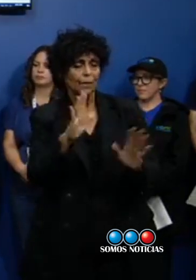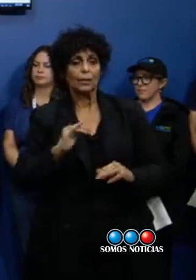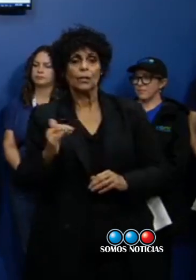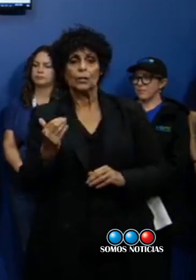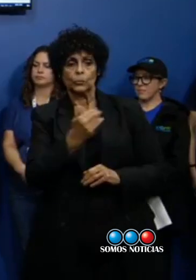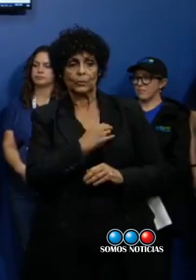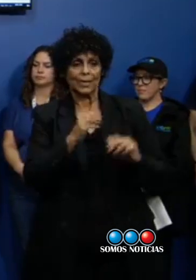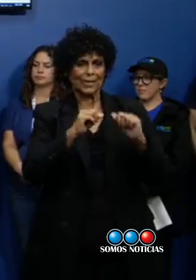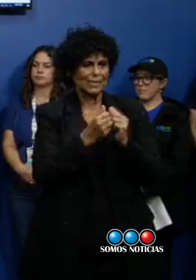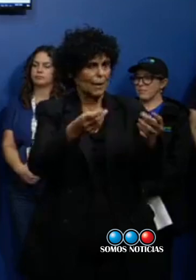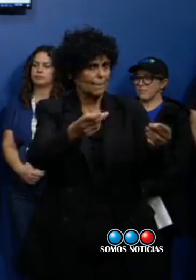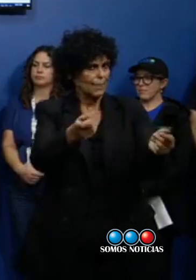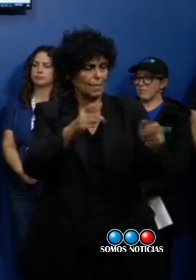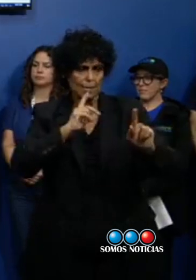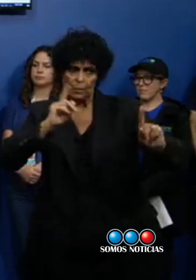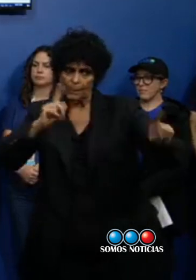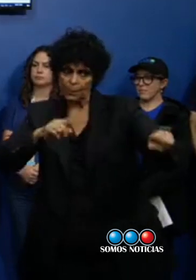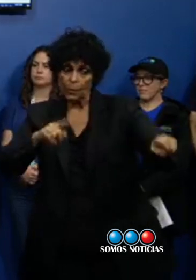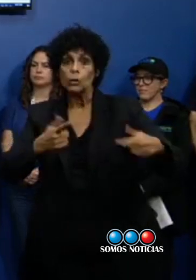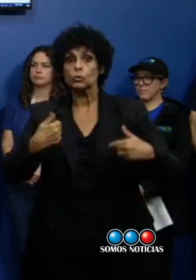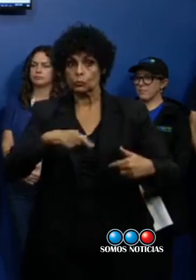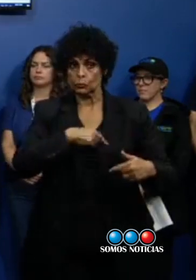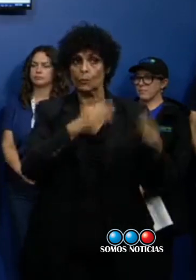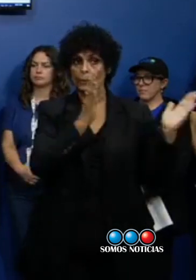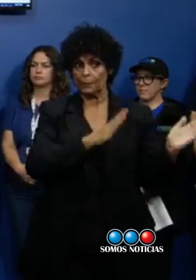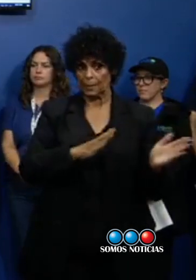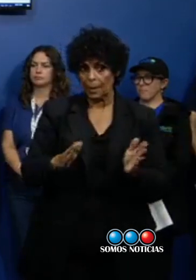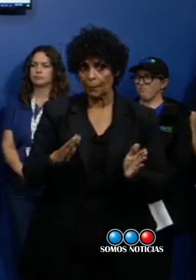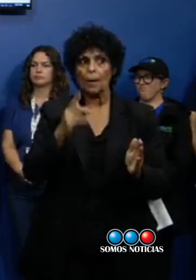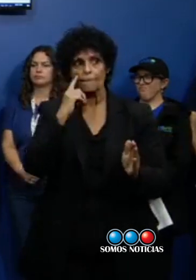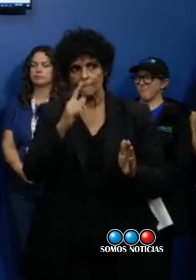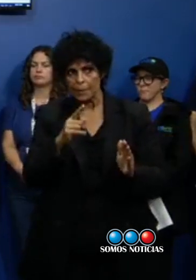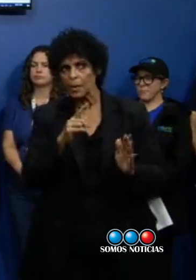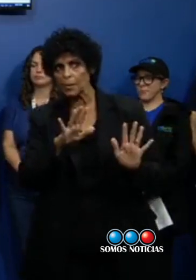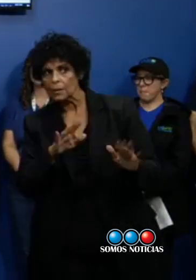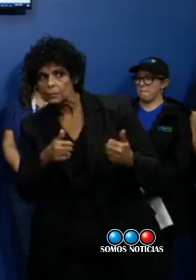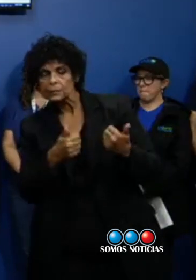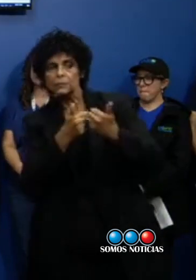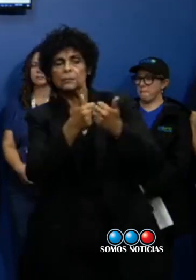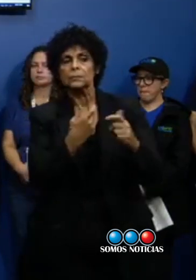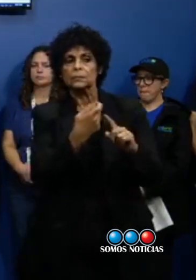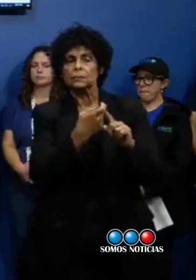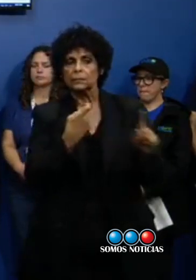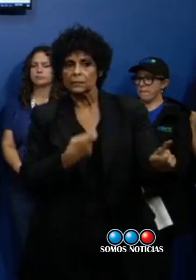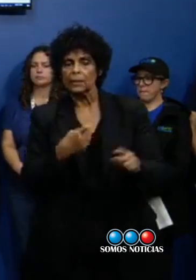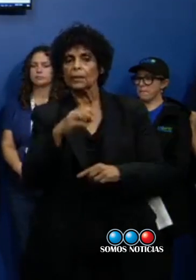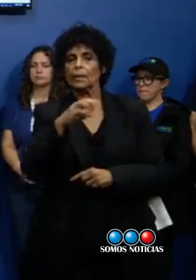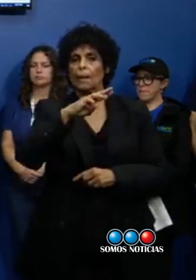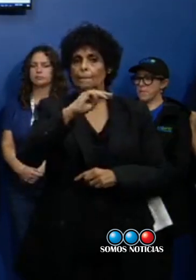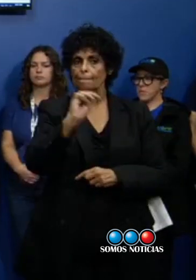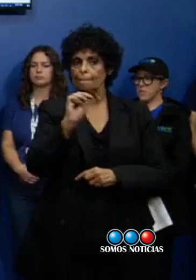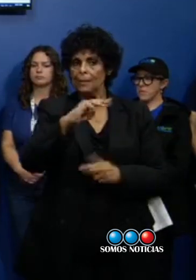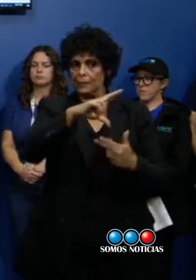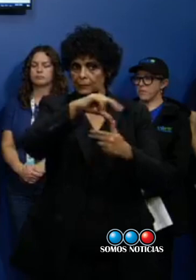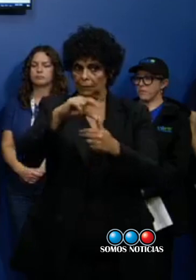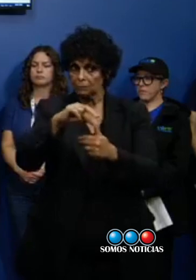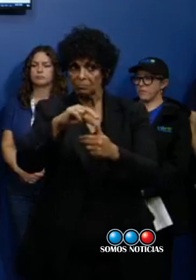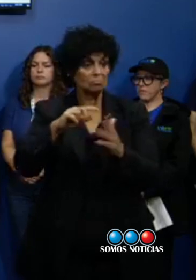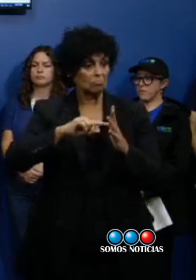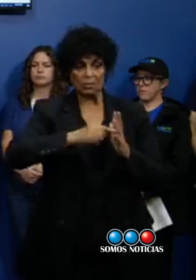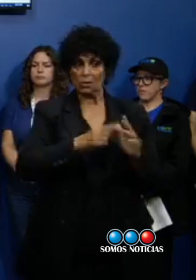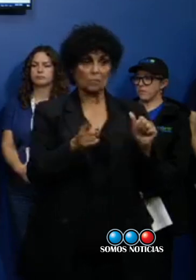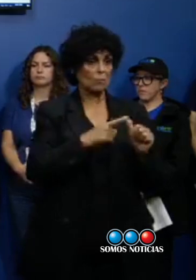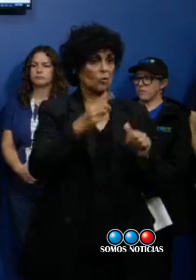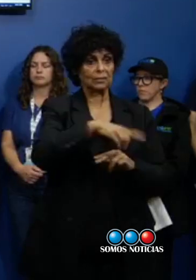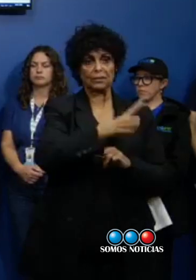respuesta inmediata y nos preparamos para el embate del huracán Milton desde el primer día hemos trabajado en